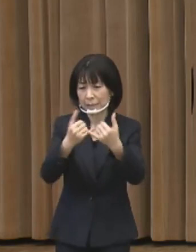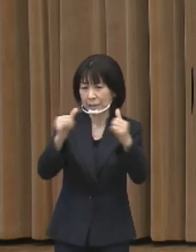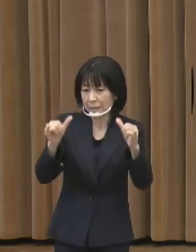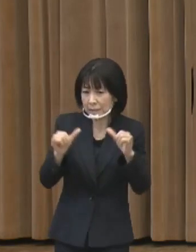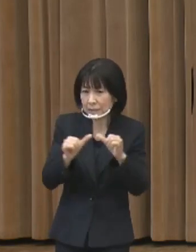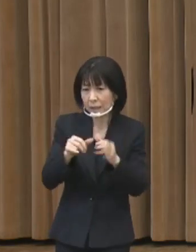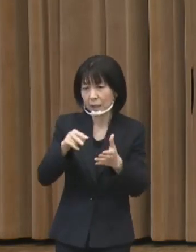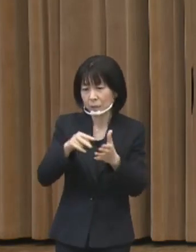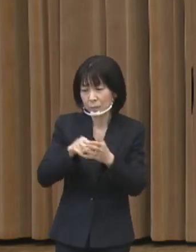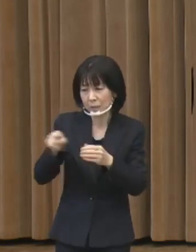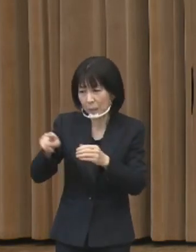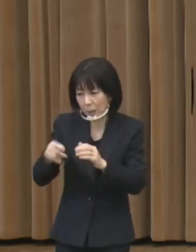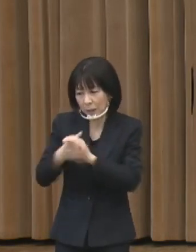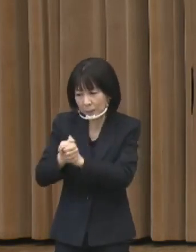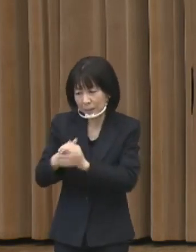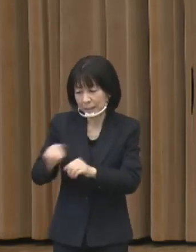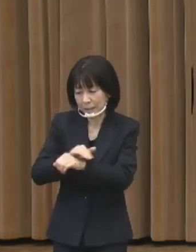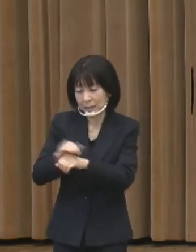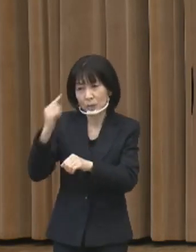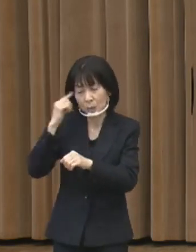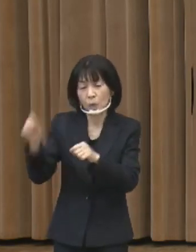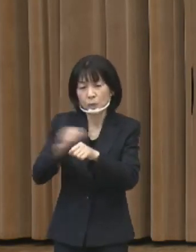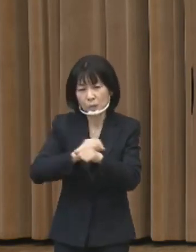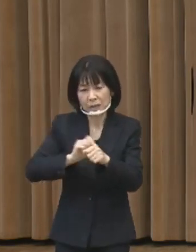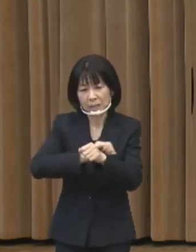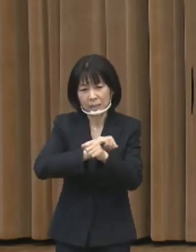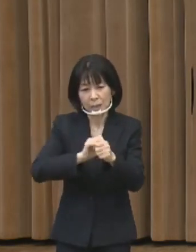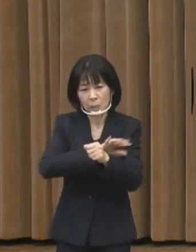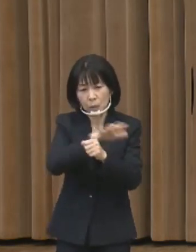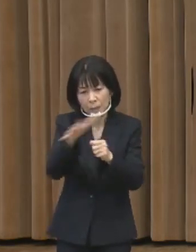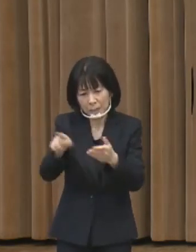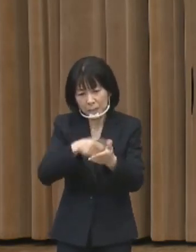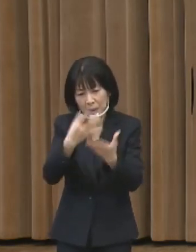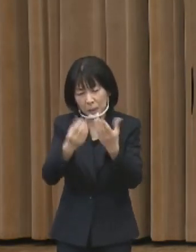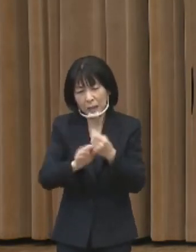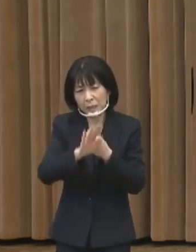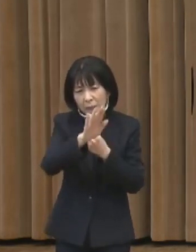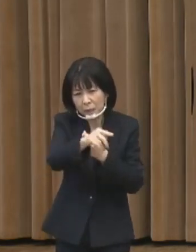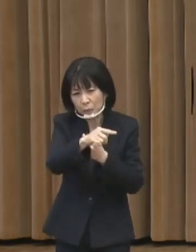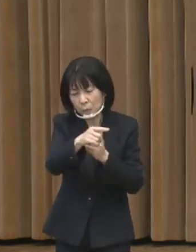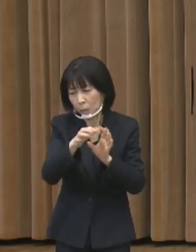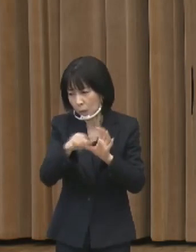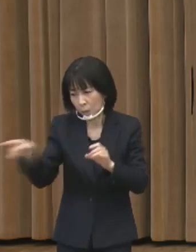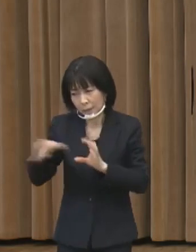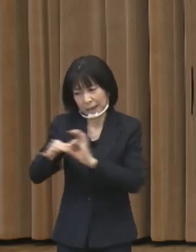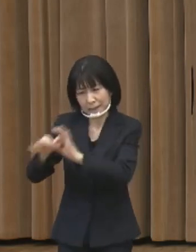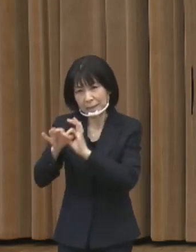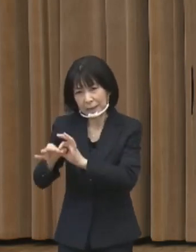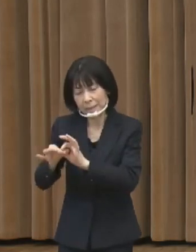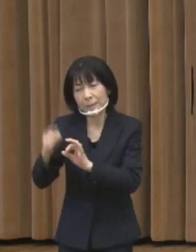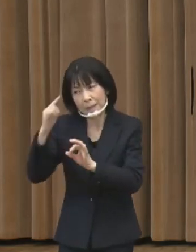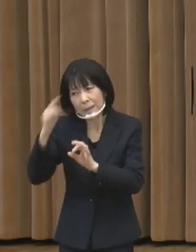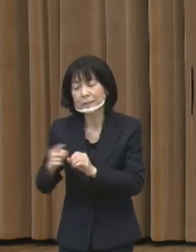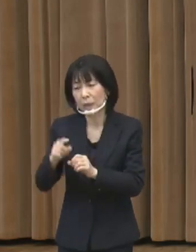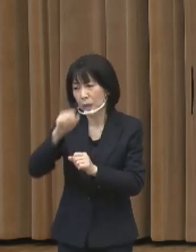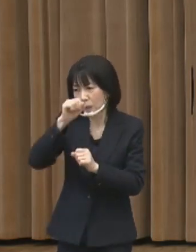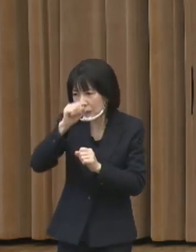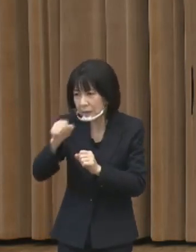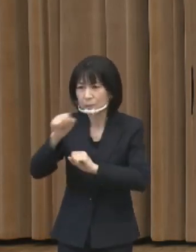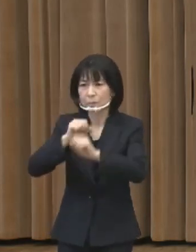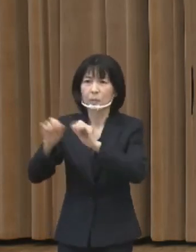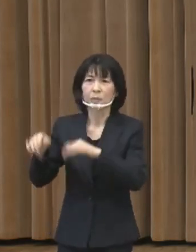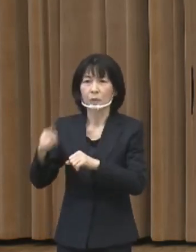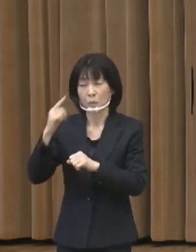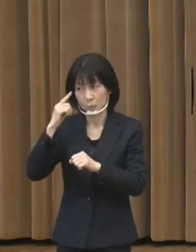だと思っていますので、特にポストコロナの睨んだ意味合いでも歓迎をしたいというふうに思